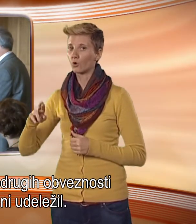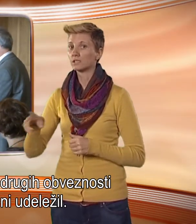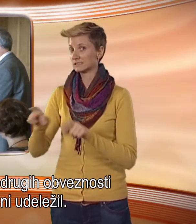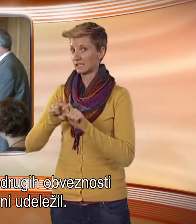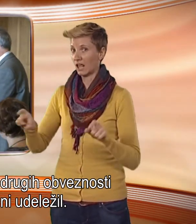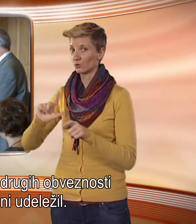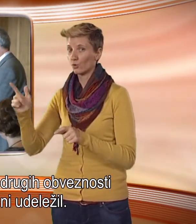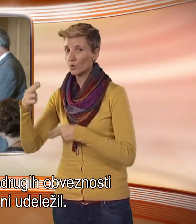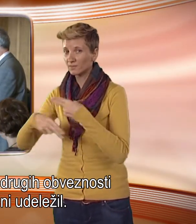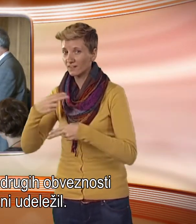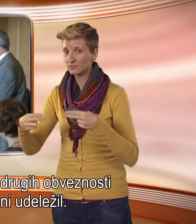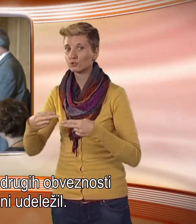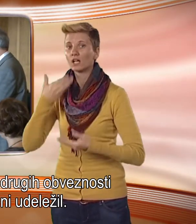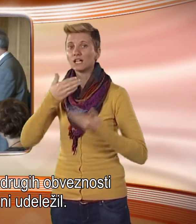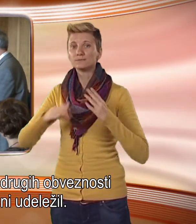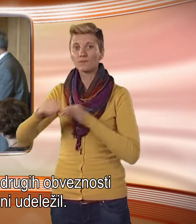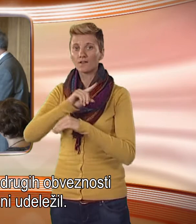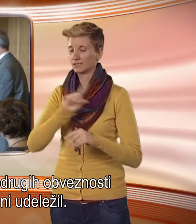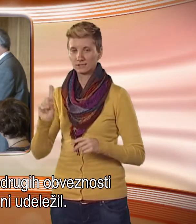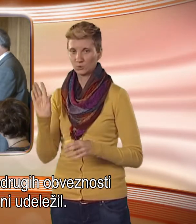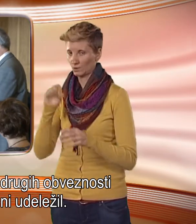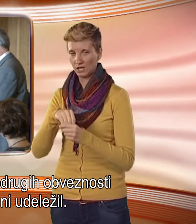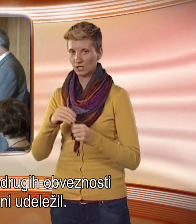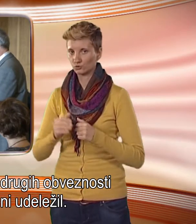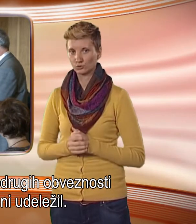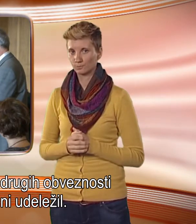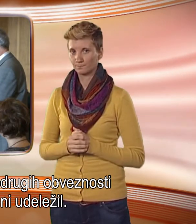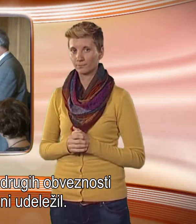Pahor se zaradi drugih obveznosti razprave ni udeležil.